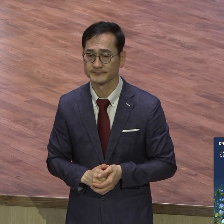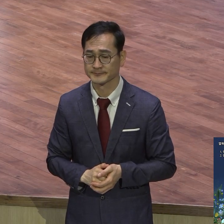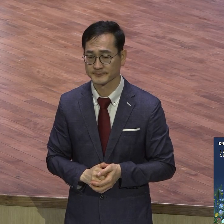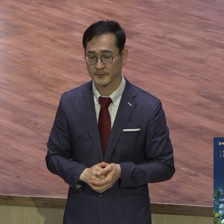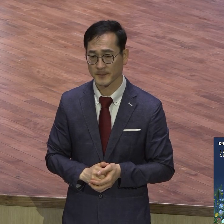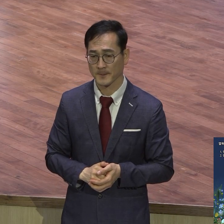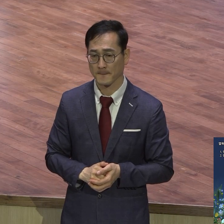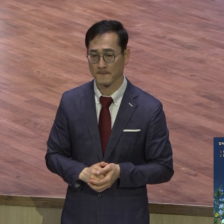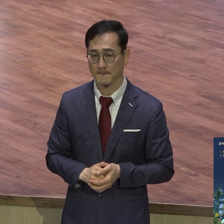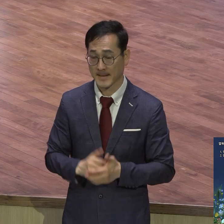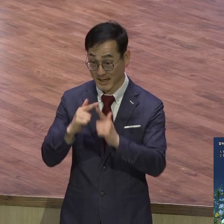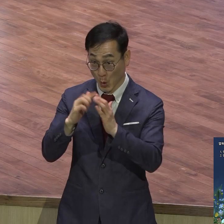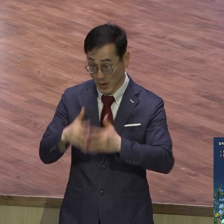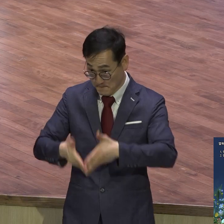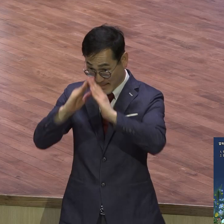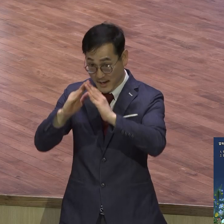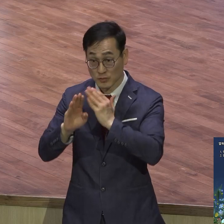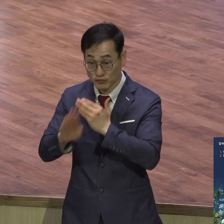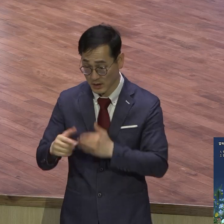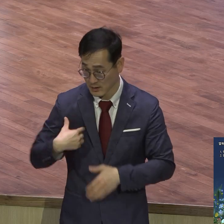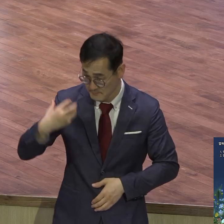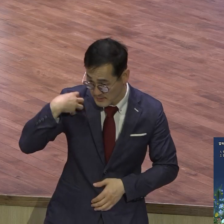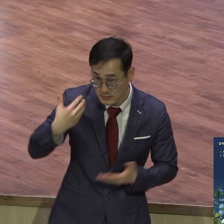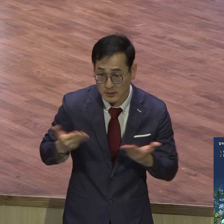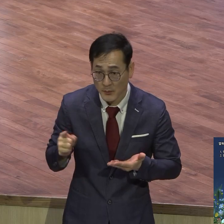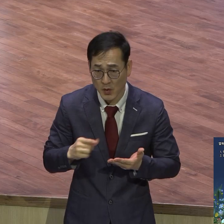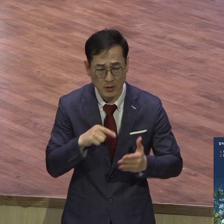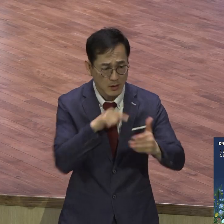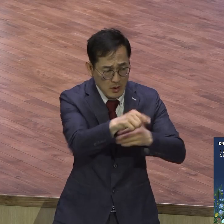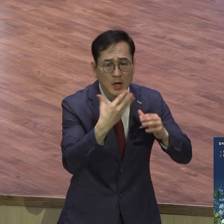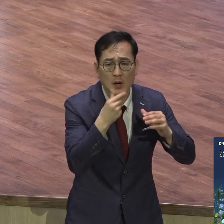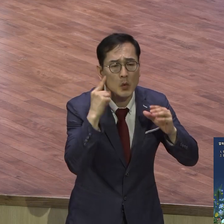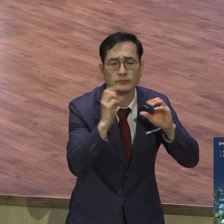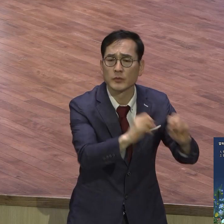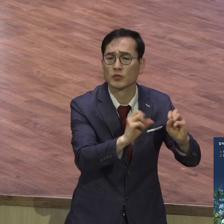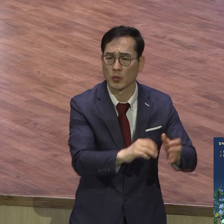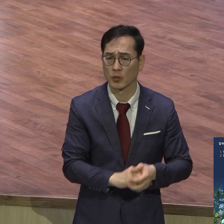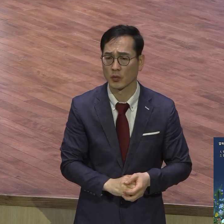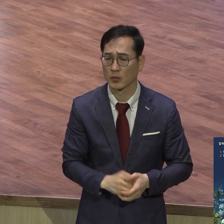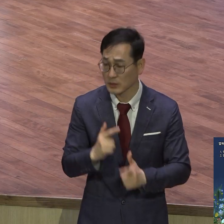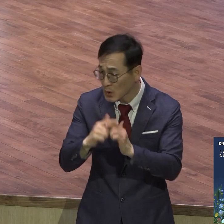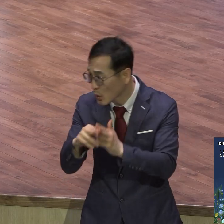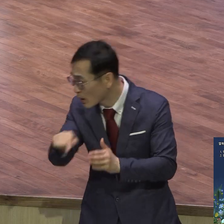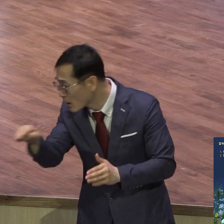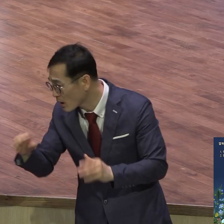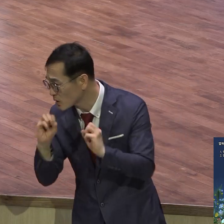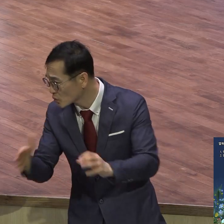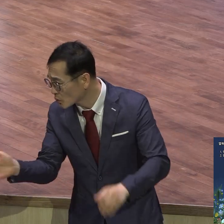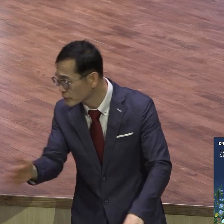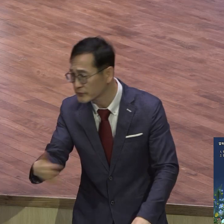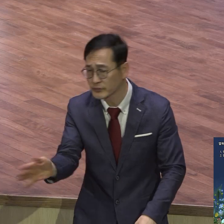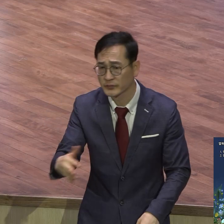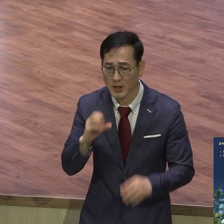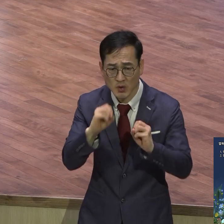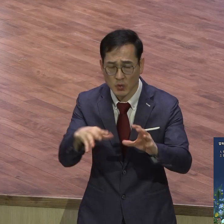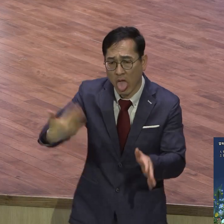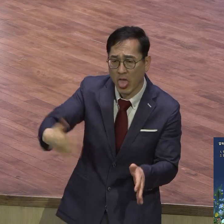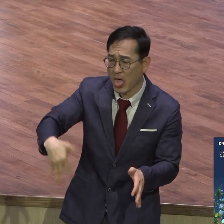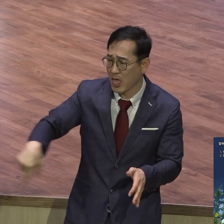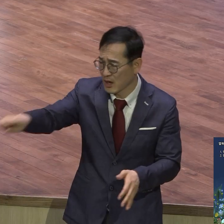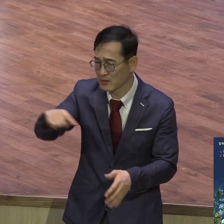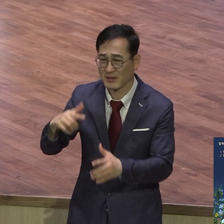교회가 해야 될 일을 해야 교회가 썩지 않지 그걸 안 하니까 썩어 문들어져가지고 인본주의 내면 푹푹 나고 썩어가지고 하나님